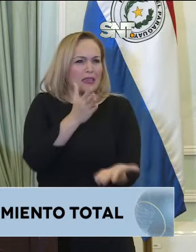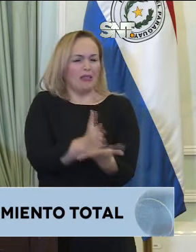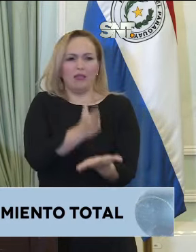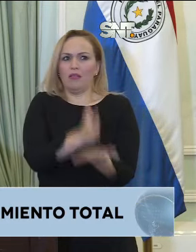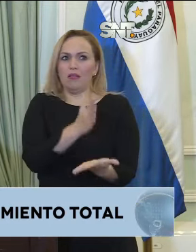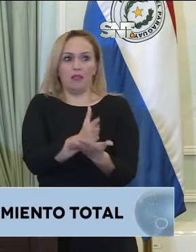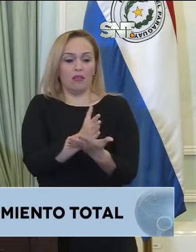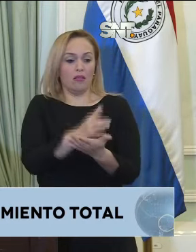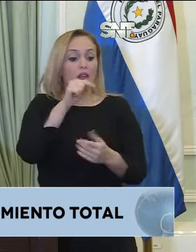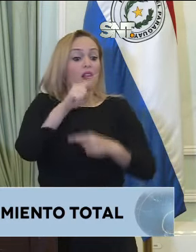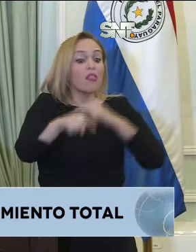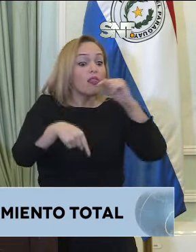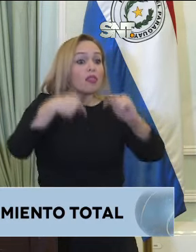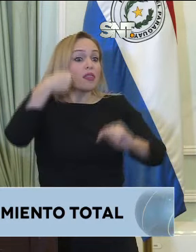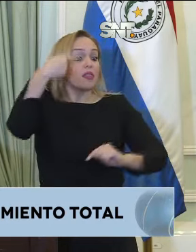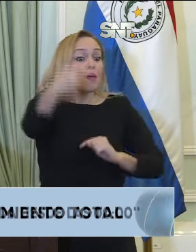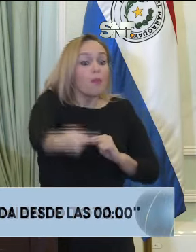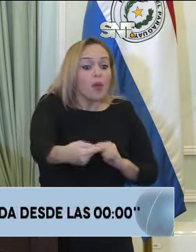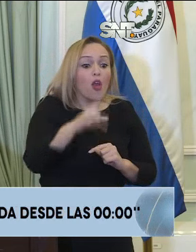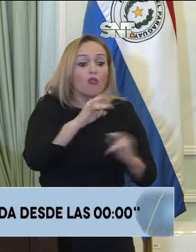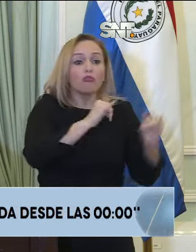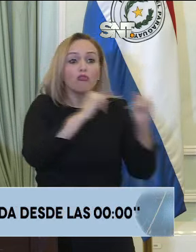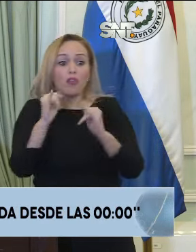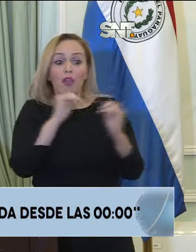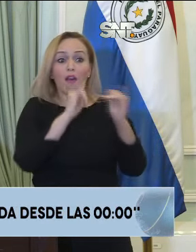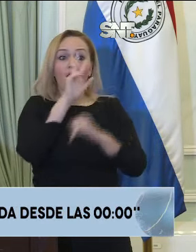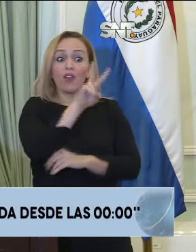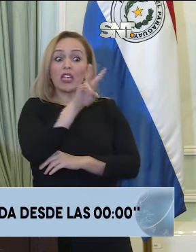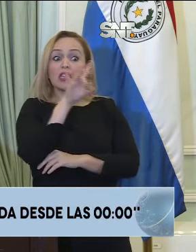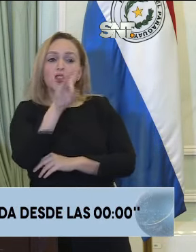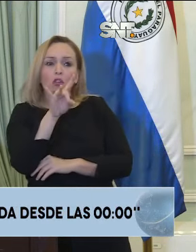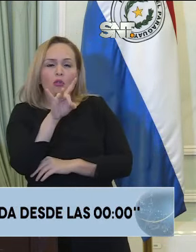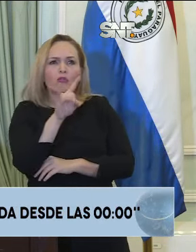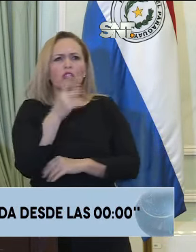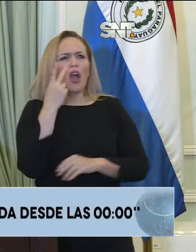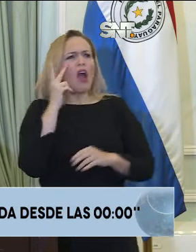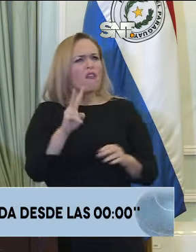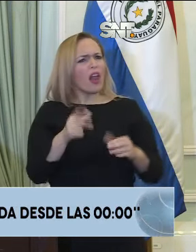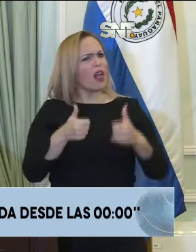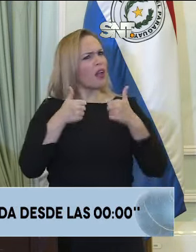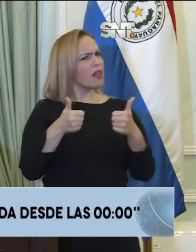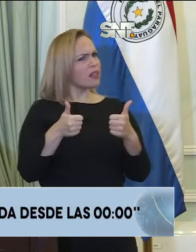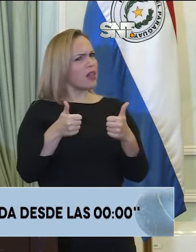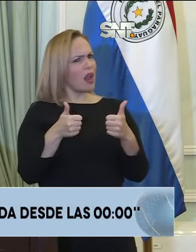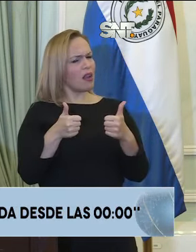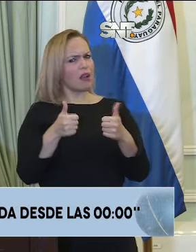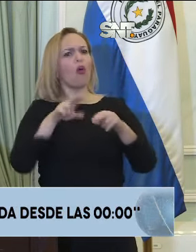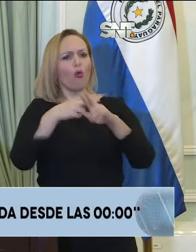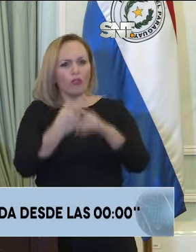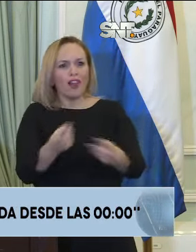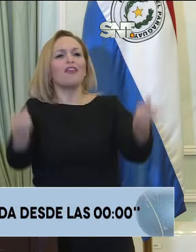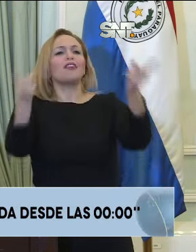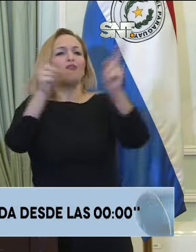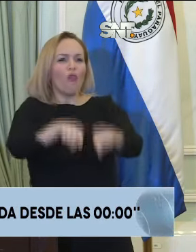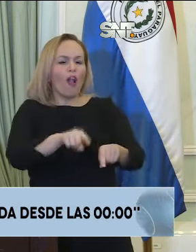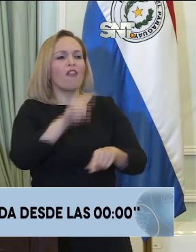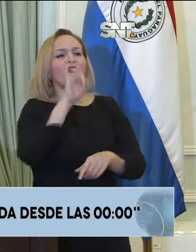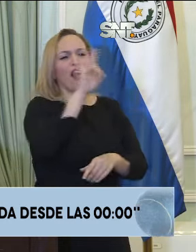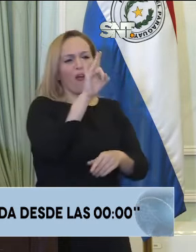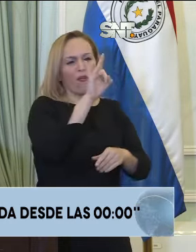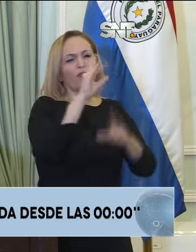de ocho días después, que es el día 28, volveremos a tener la restricción desde las 20 horas hasta las 4 de la mañana.